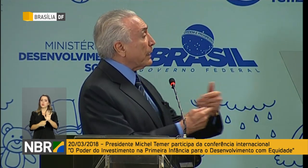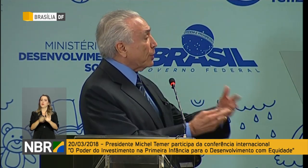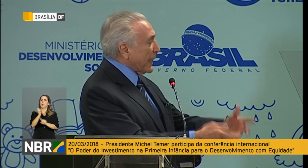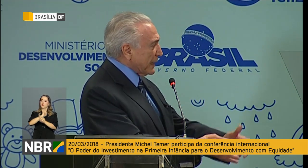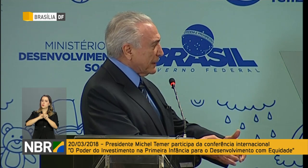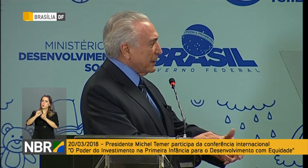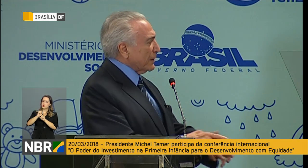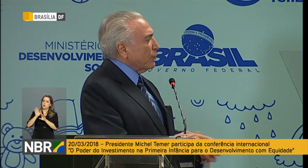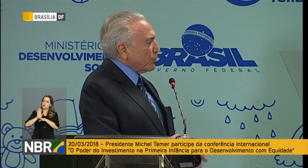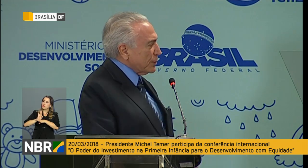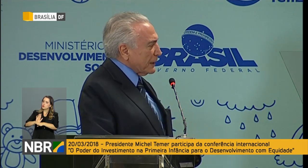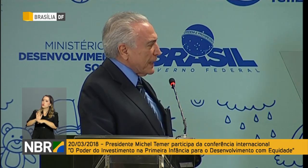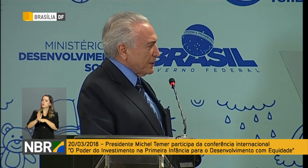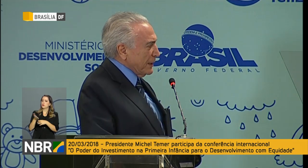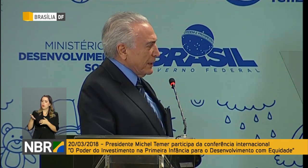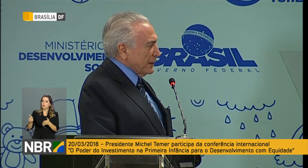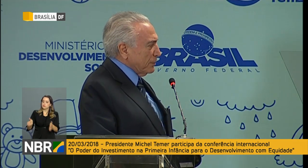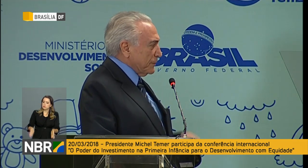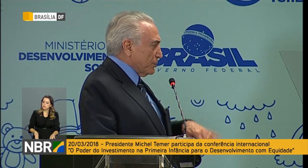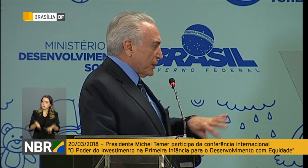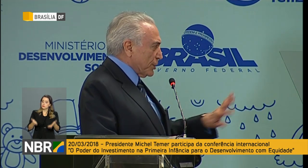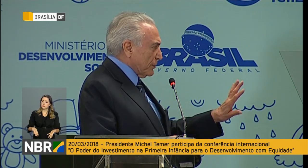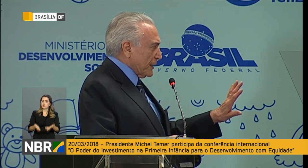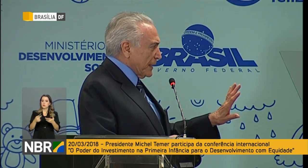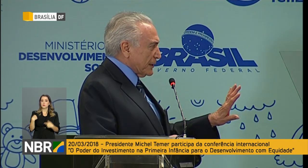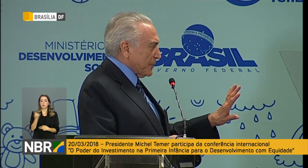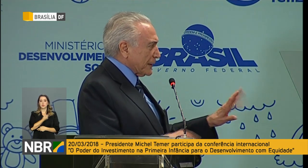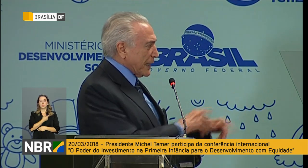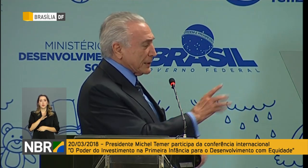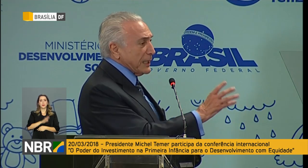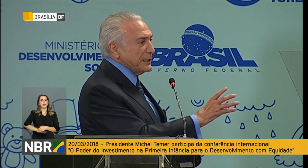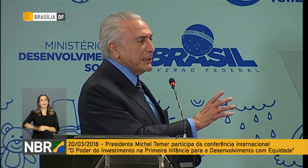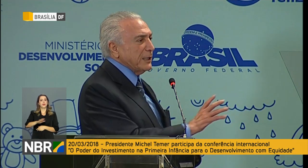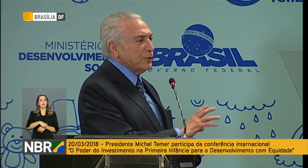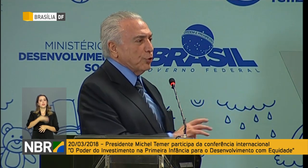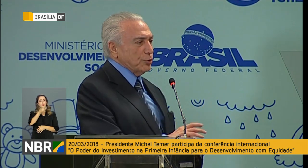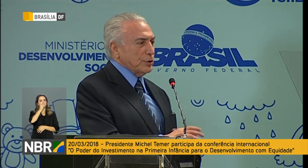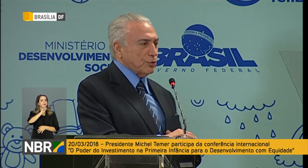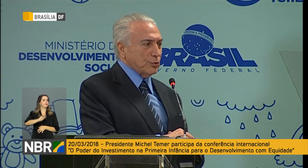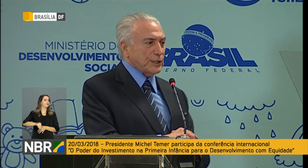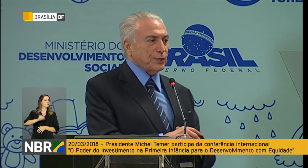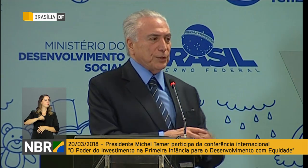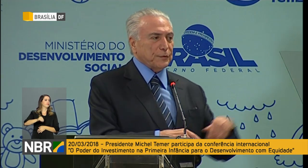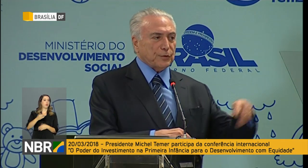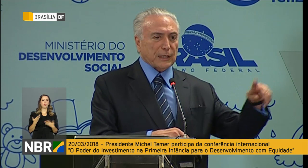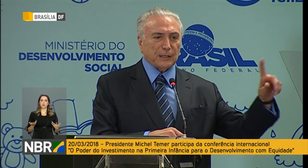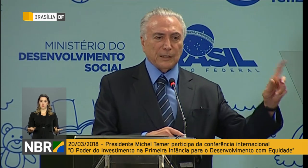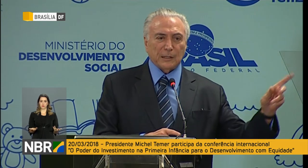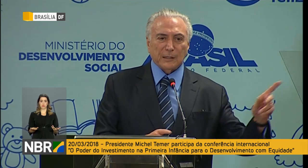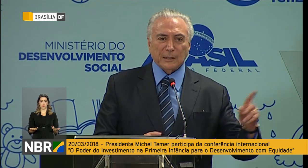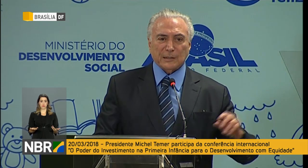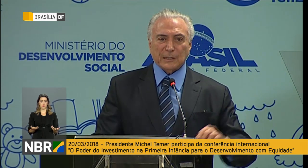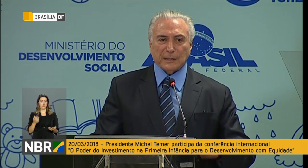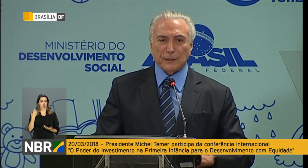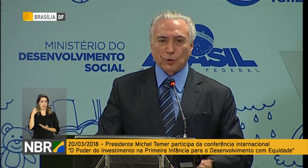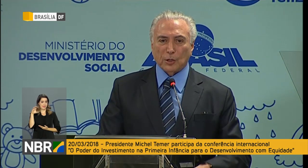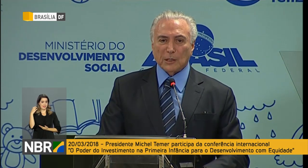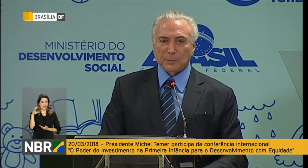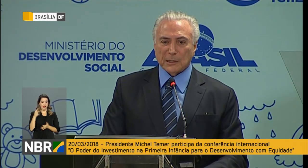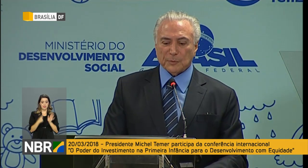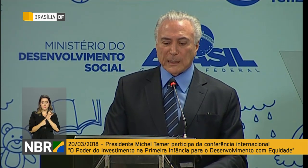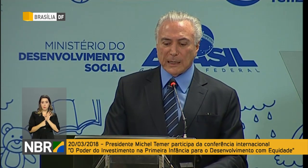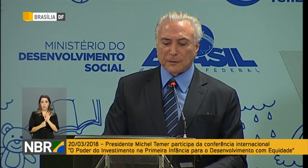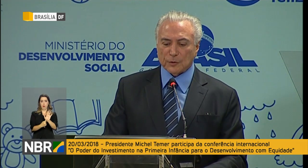e colaborar com a sociedade. Então, vamos deixando a criança para trás. E aí, todos os estudos científicos, aqui se